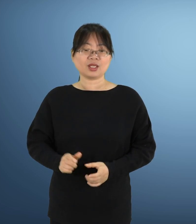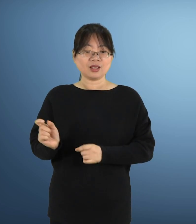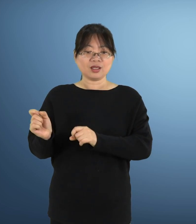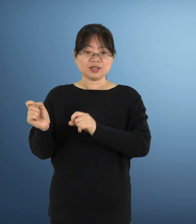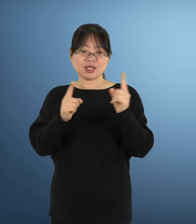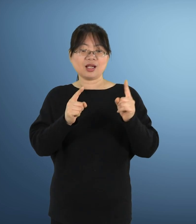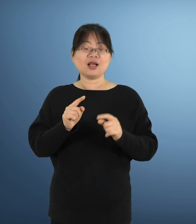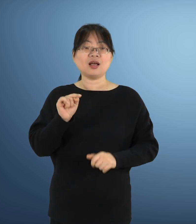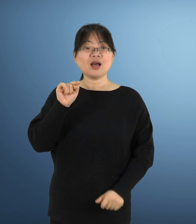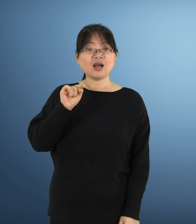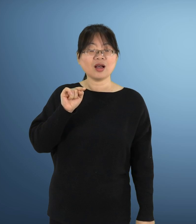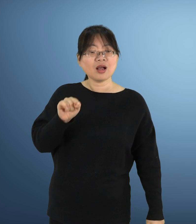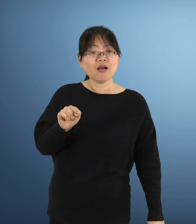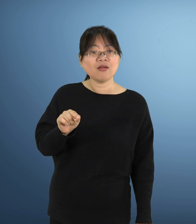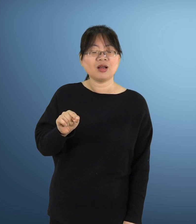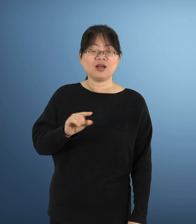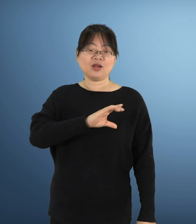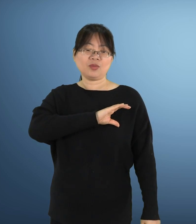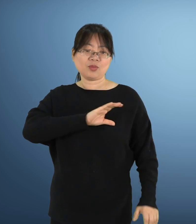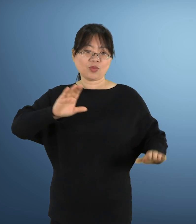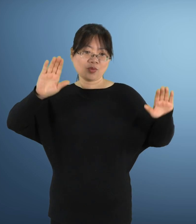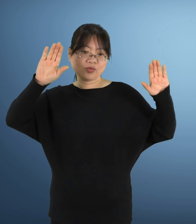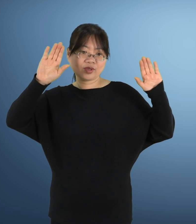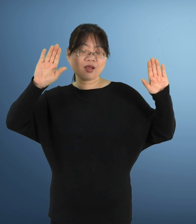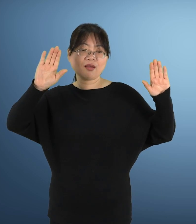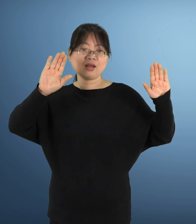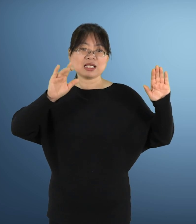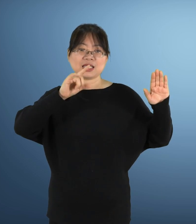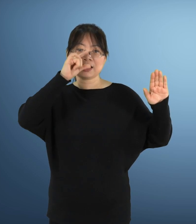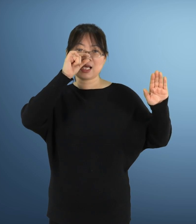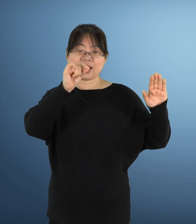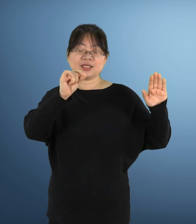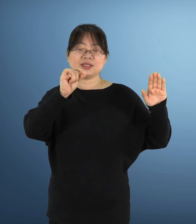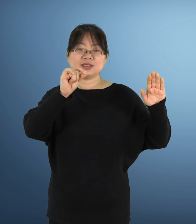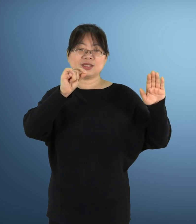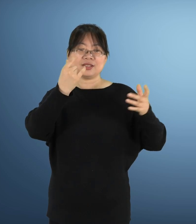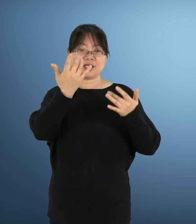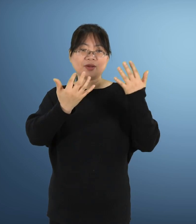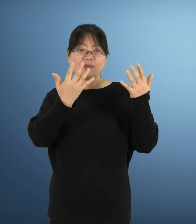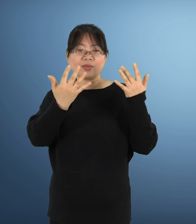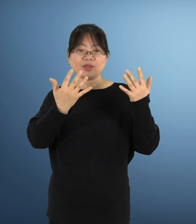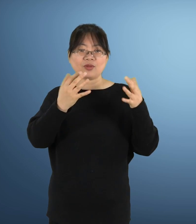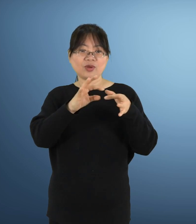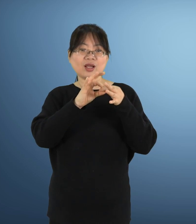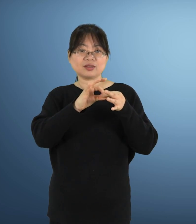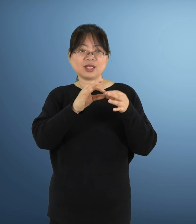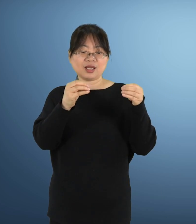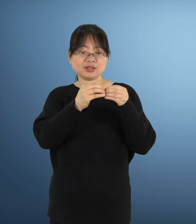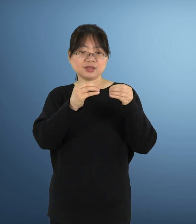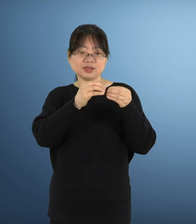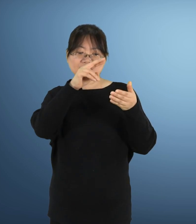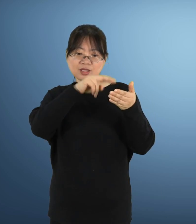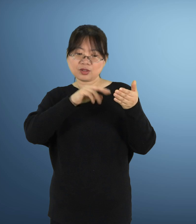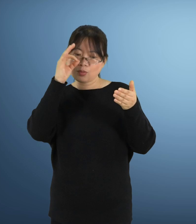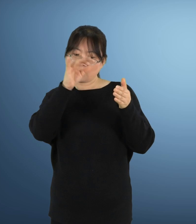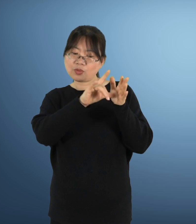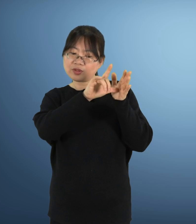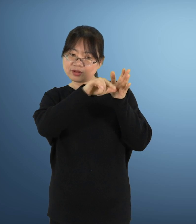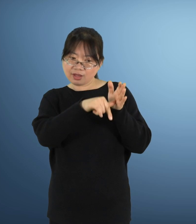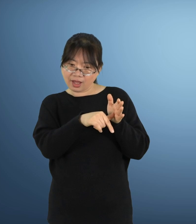살아난다는 것은 모세도 가시나무 떨기에 관한 글에서, 자, 앞을 잠깐